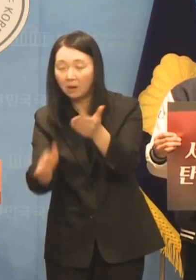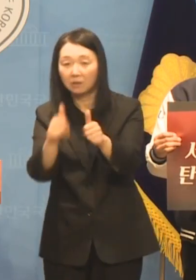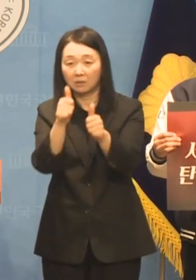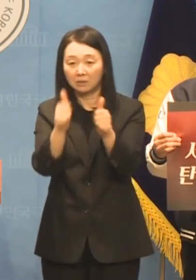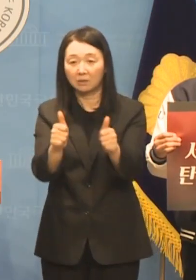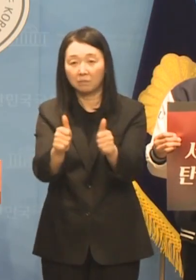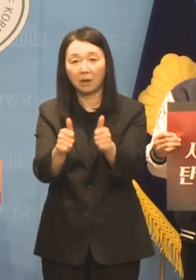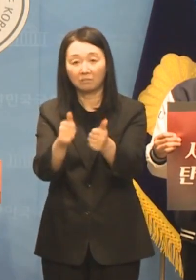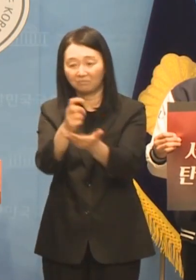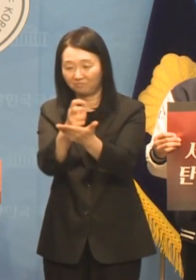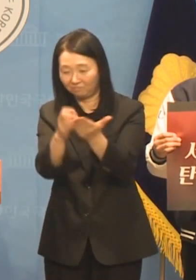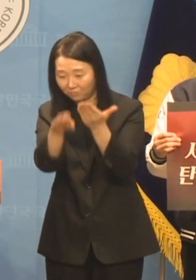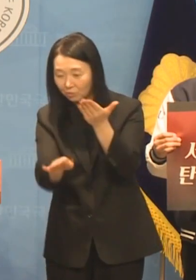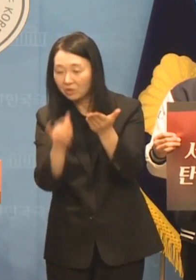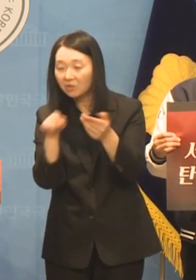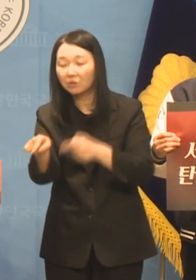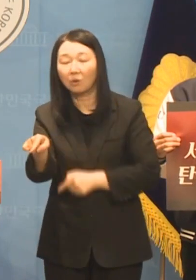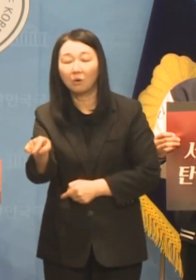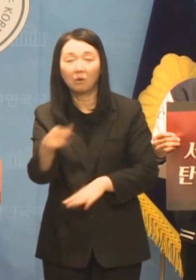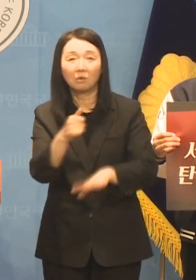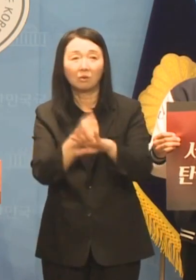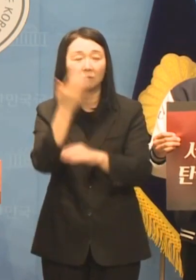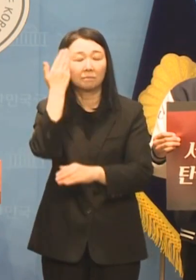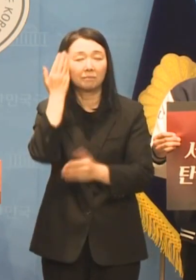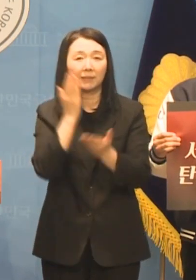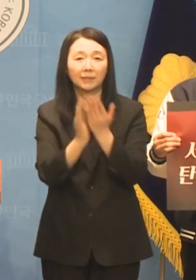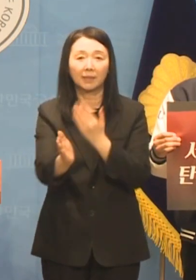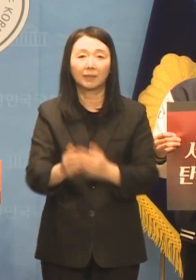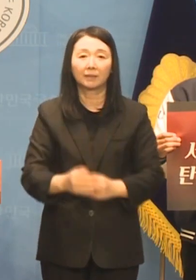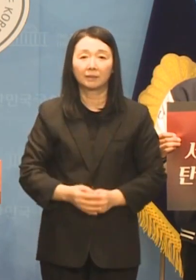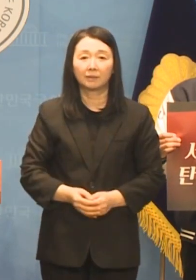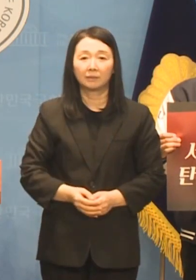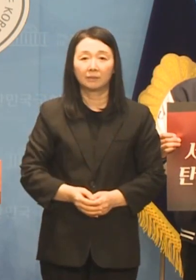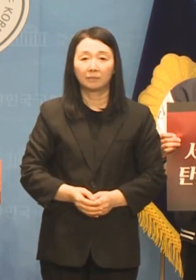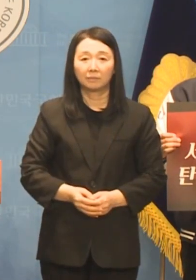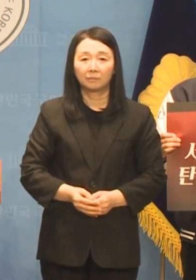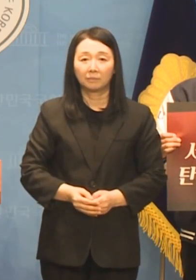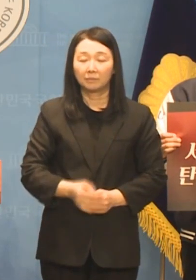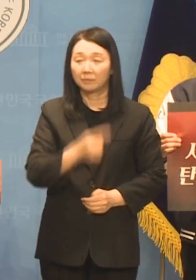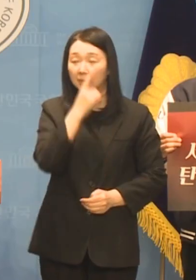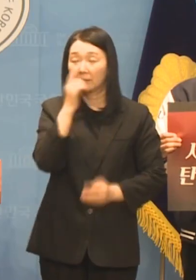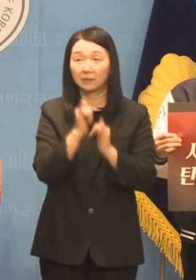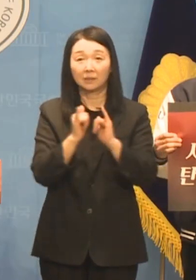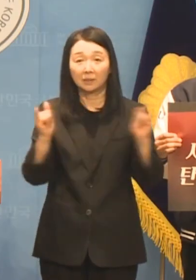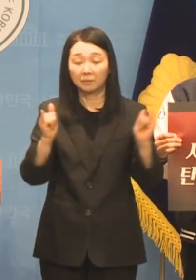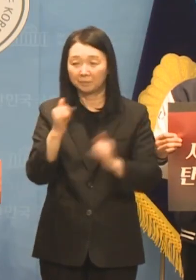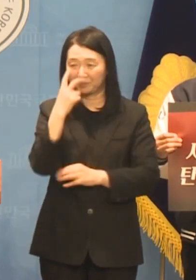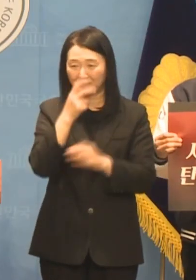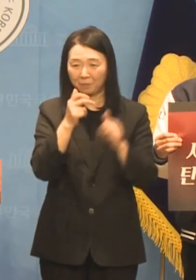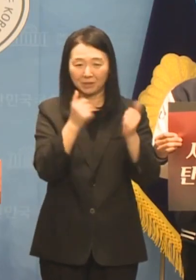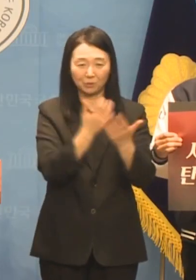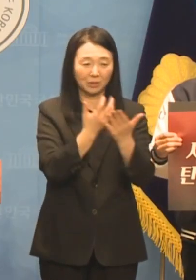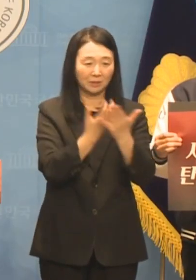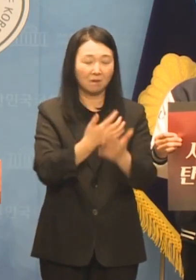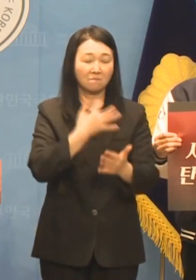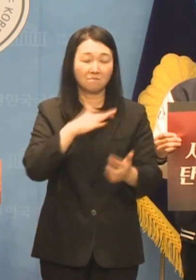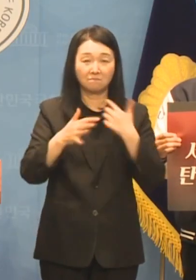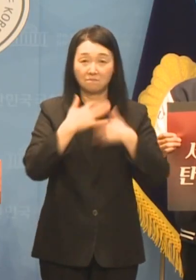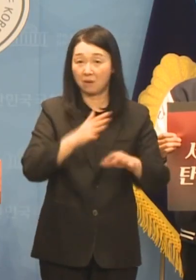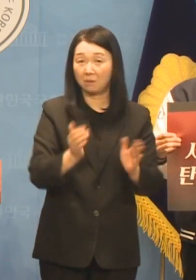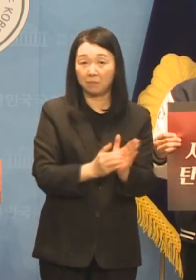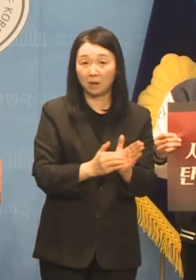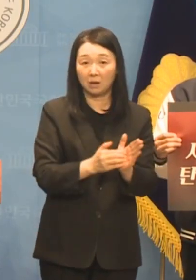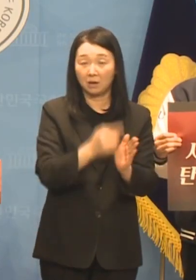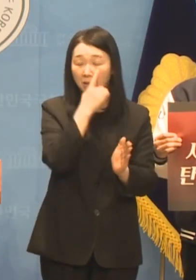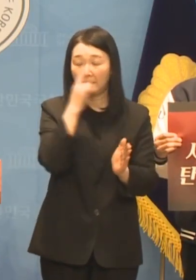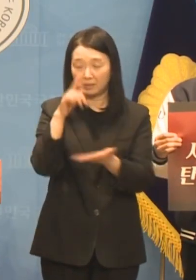심판규칙으로 가능케 한다는 지극히 몰상식한 답변이었습니다. 다수의 증인들이 검찰 조서의 내용을 부인하였음에도 불구하고